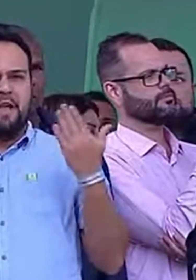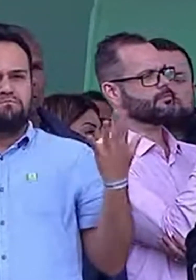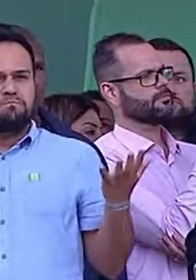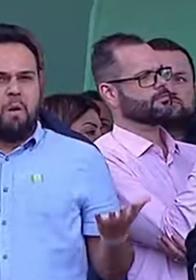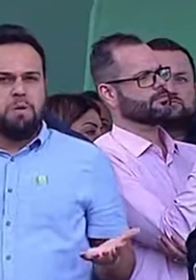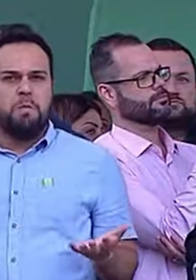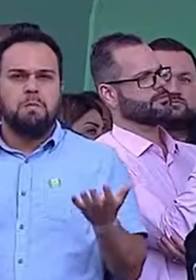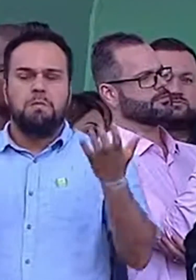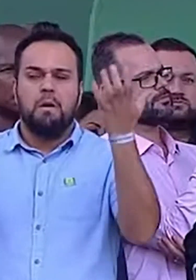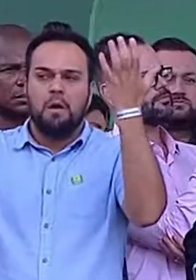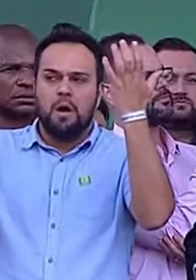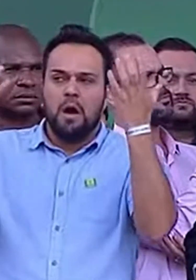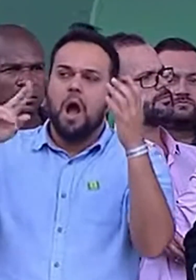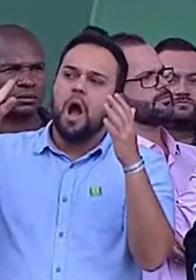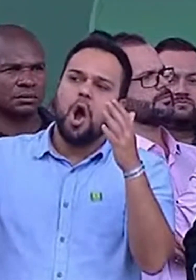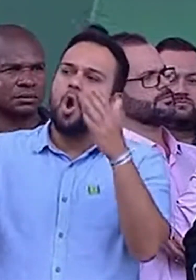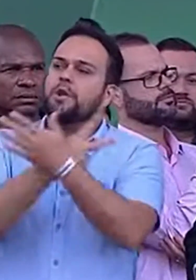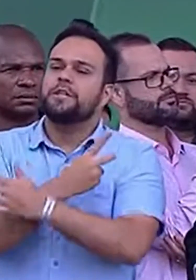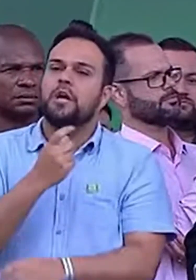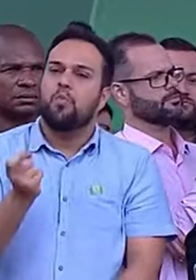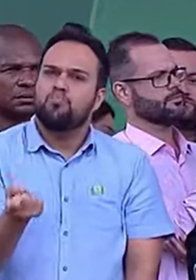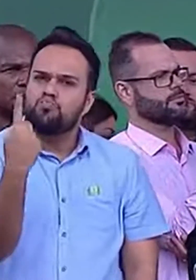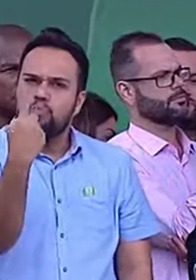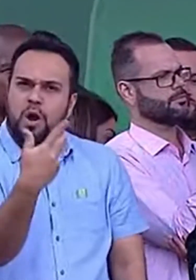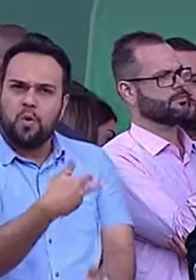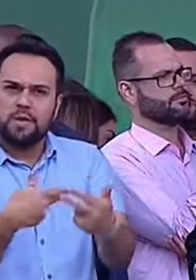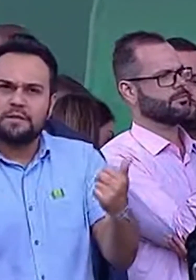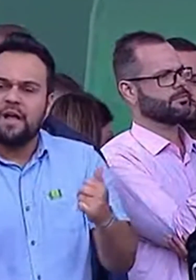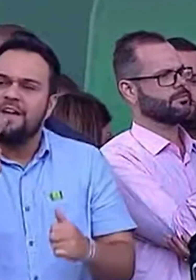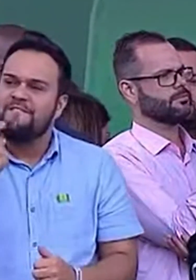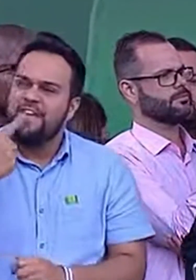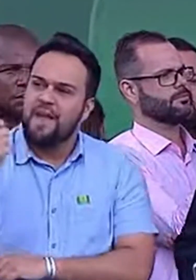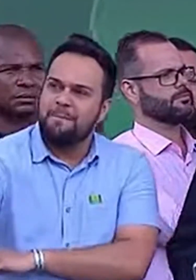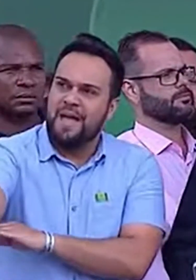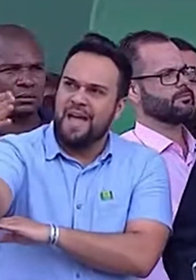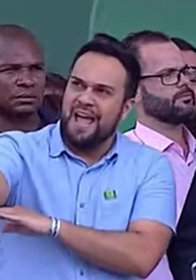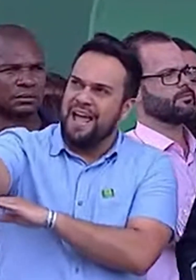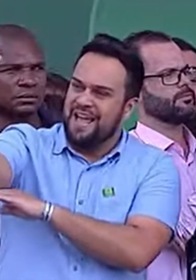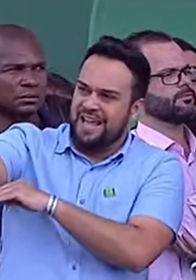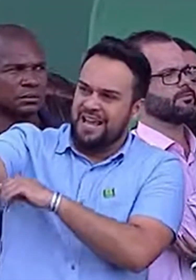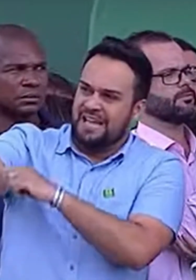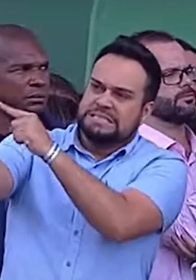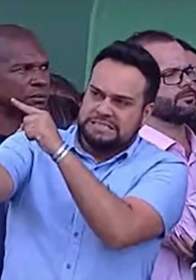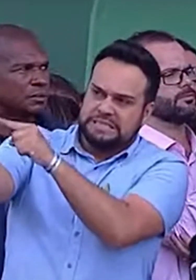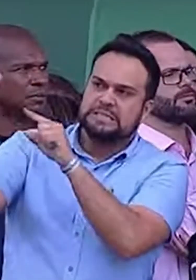basta aconteceu uma coisa pintar e a nossa bandeira de vermelho